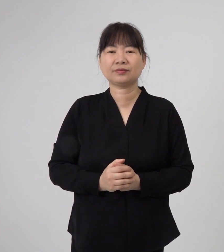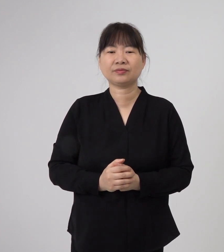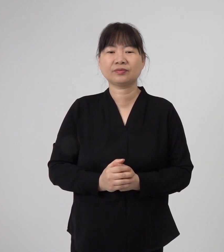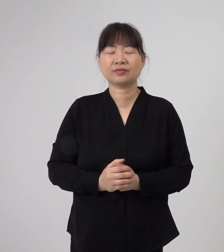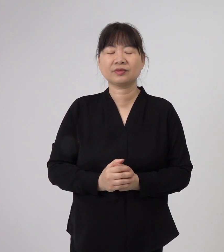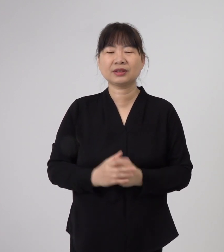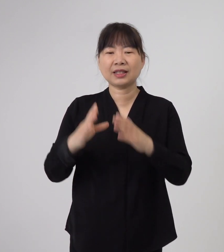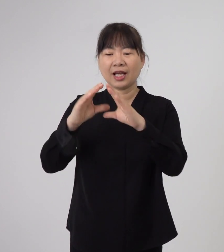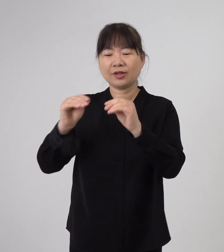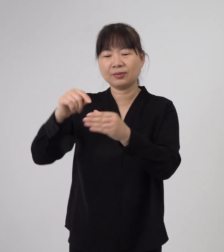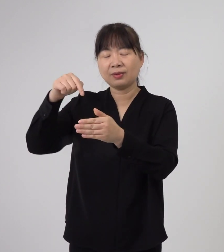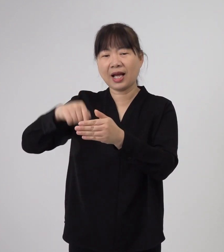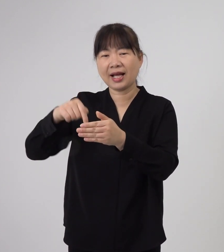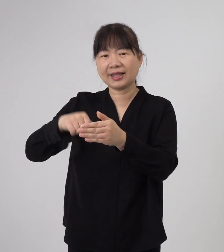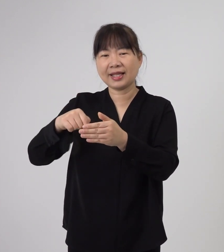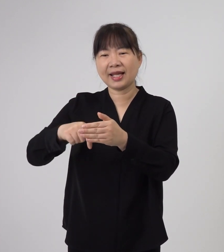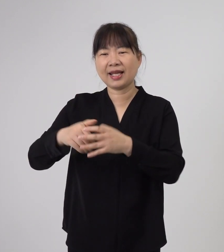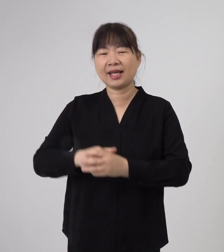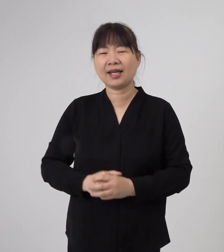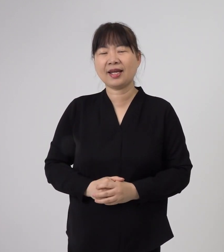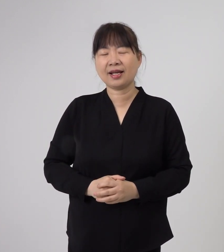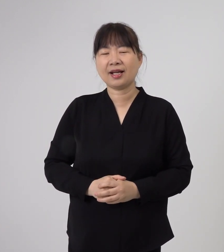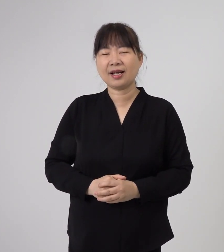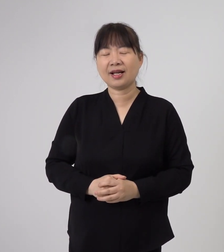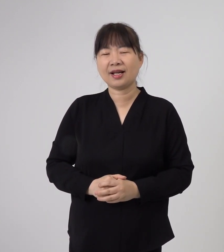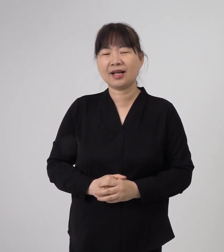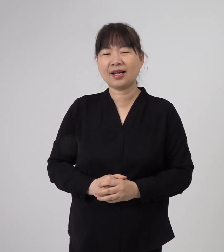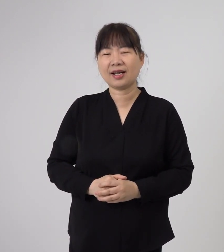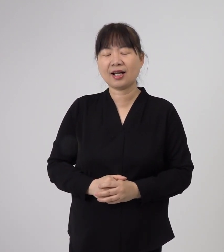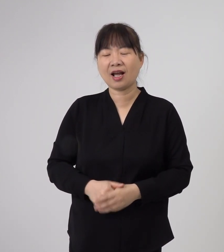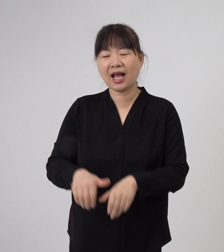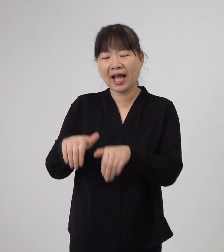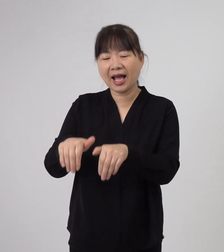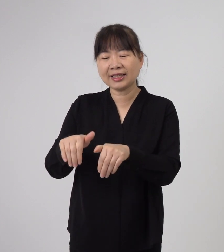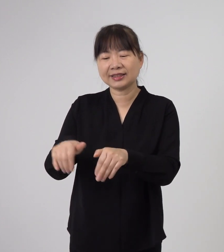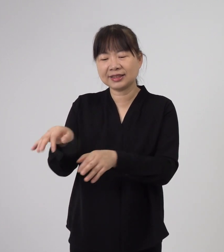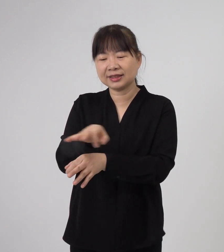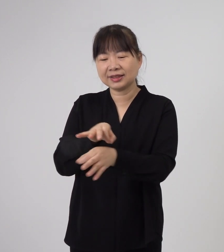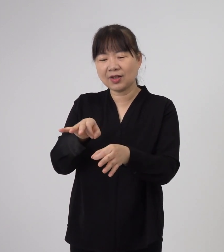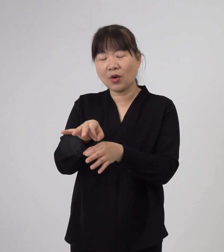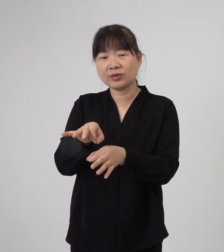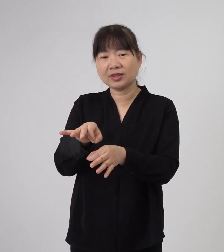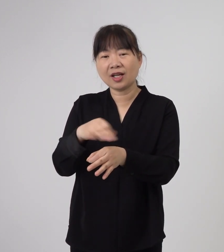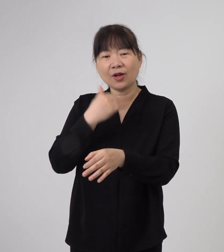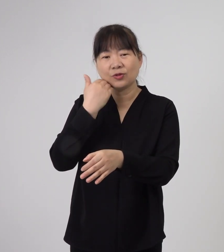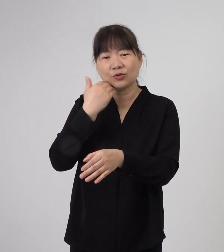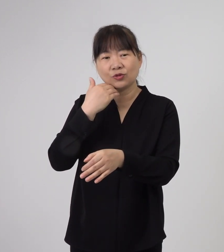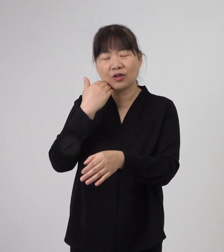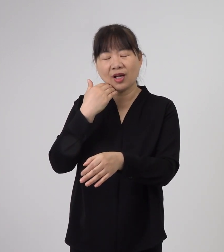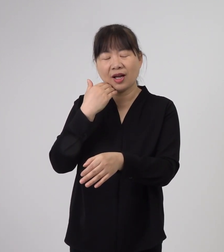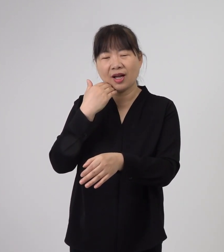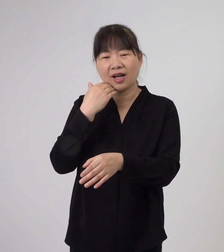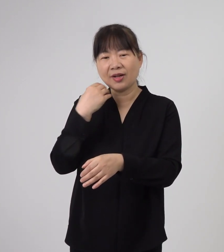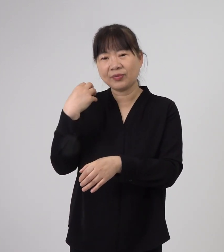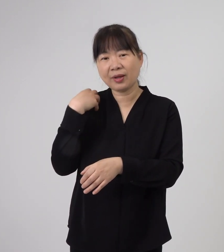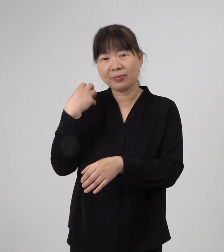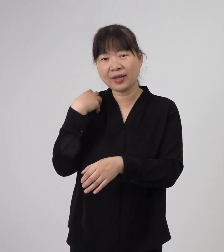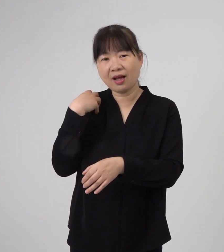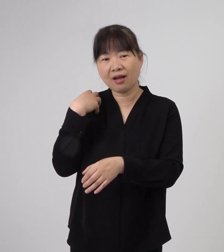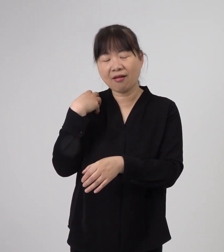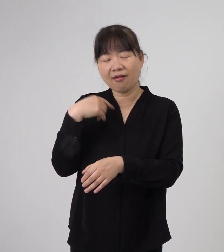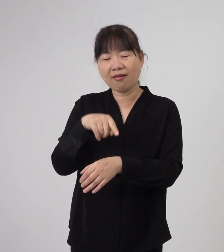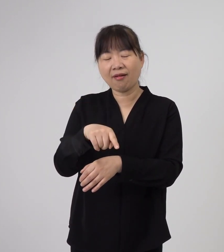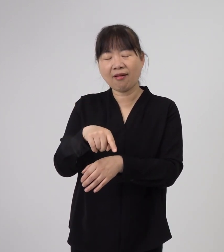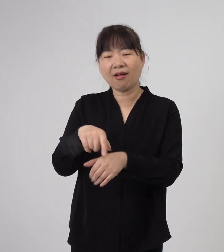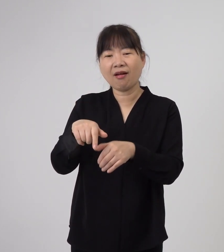이 땅의 하층 계급의 경제 기반을 노예들이 다 지금 하고 있는 상황이기